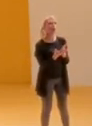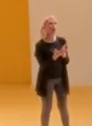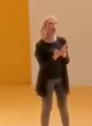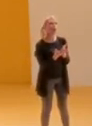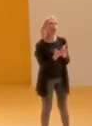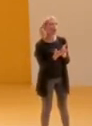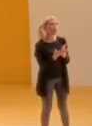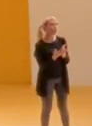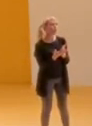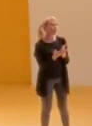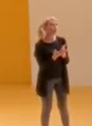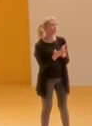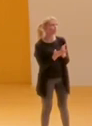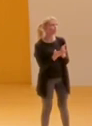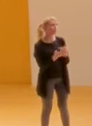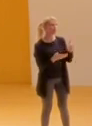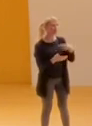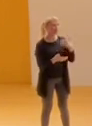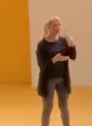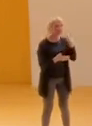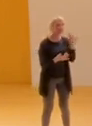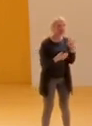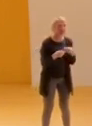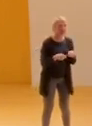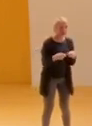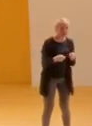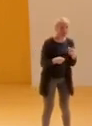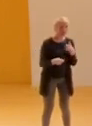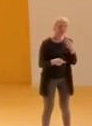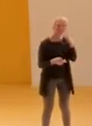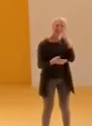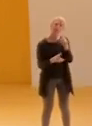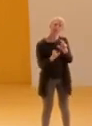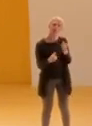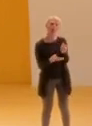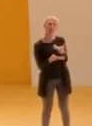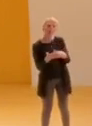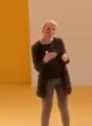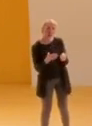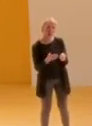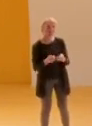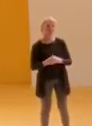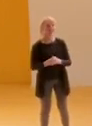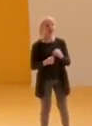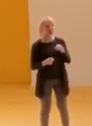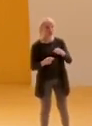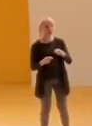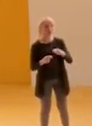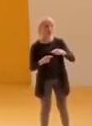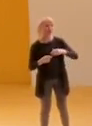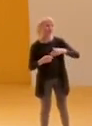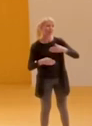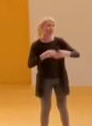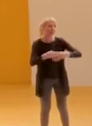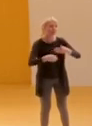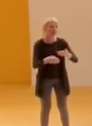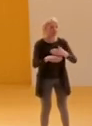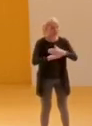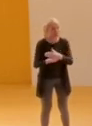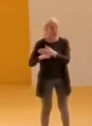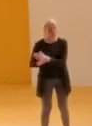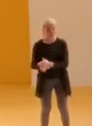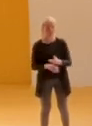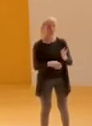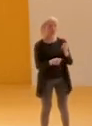tyle a tyle A jak za tyle mam sprzedaż To w takim razie mi się to opłaca I to napędza wprowadzanie podziału pracy właśnie Który z jednej strony jest